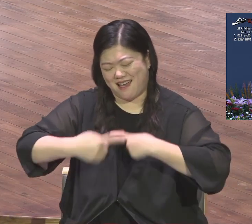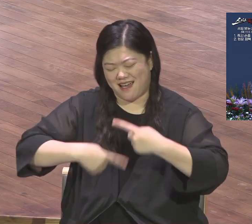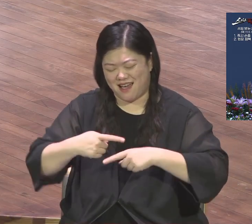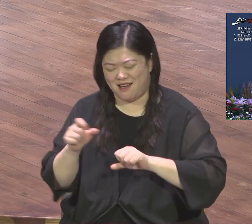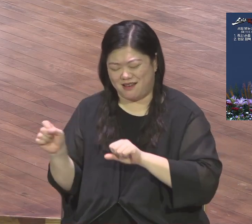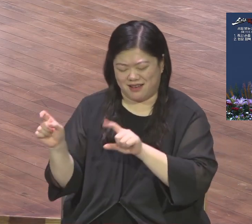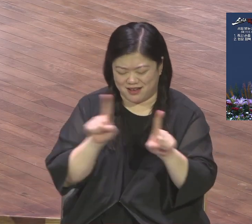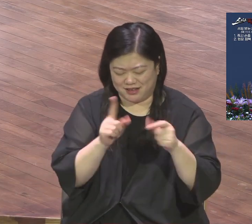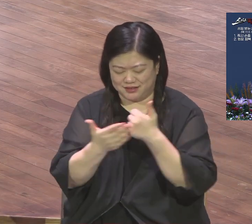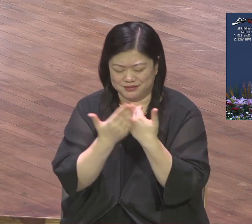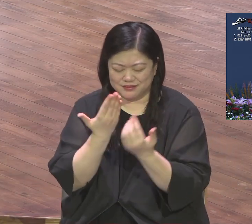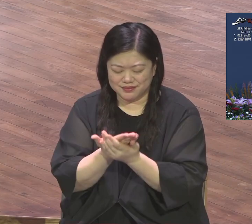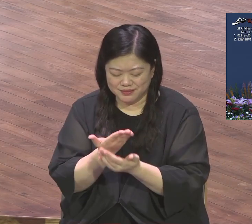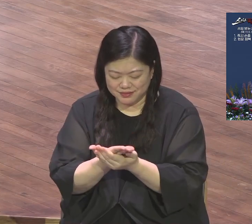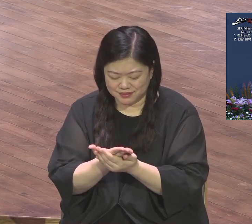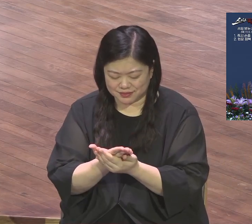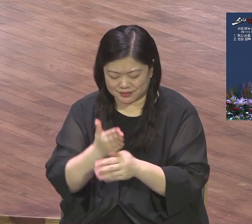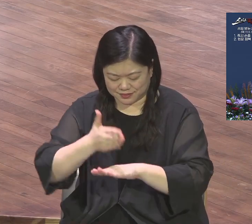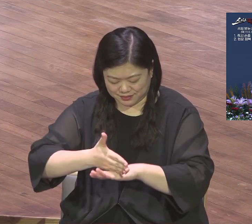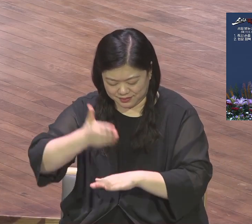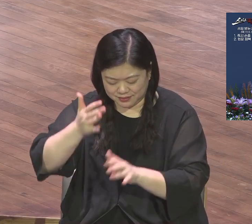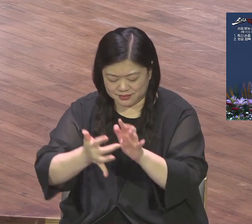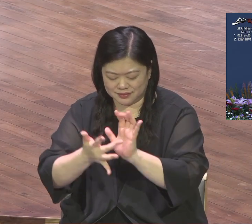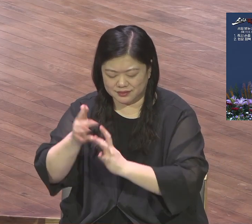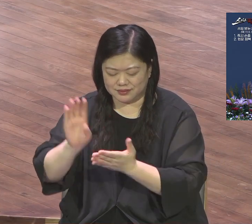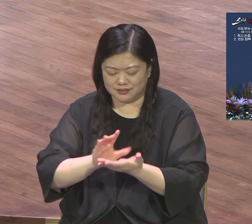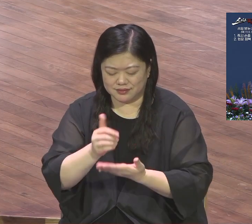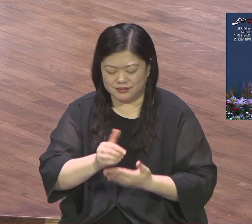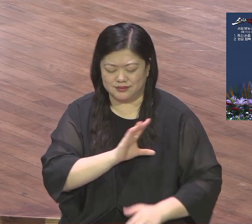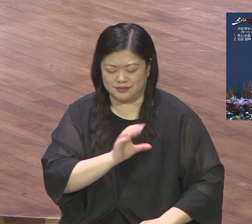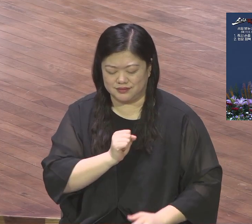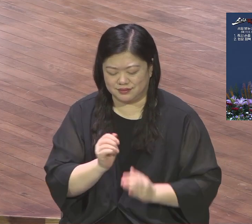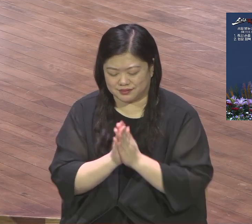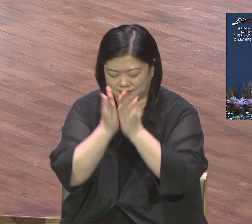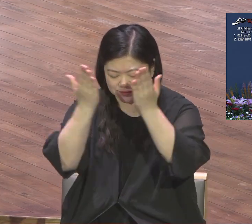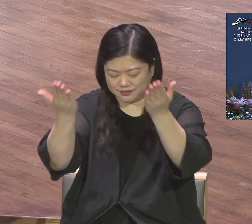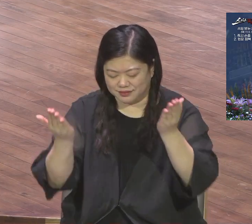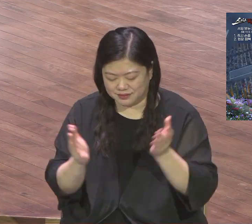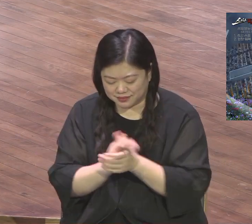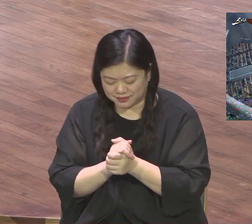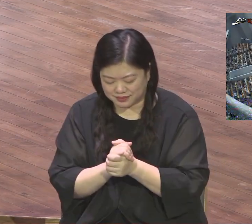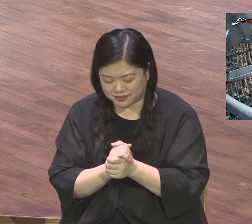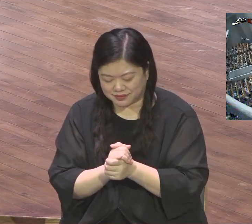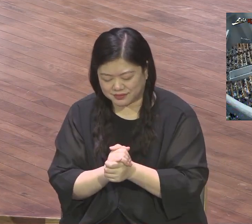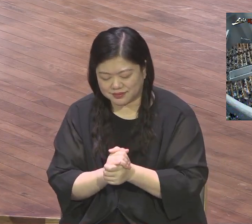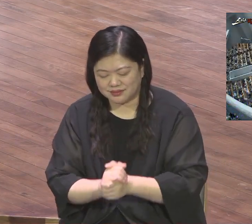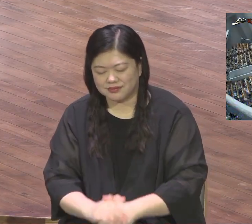되게 도와주옵소서. 예수 그리스도를 받들어 기도합니다. 아멘.